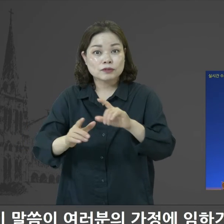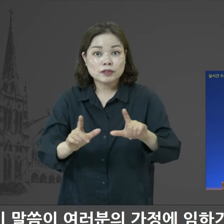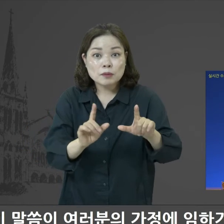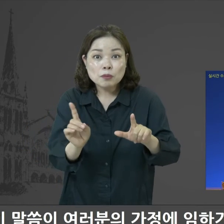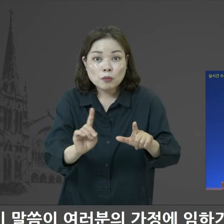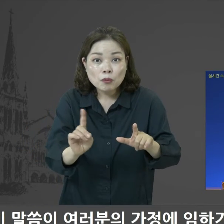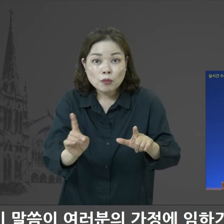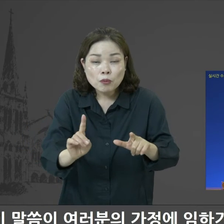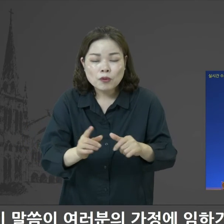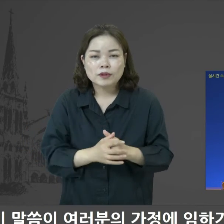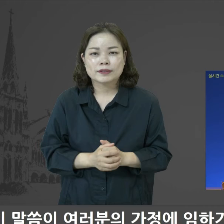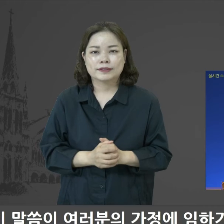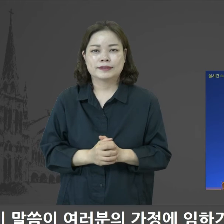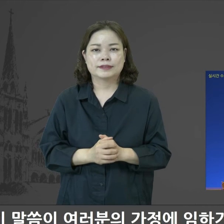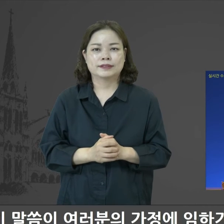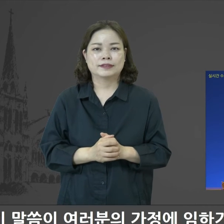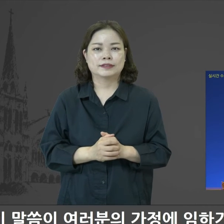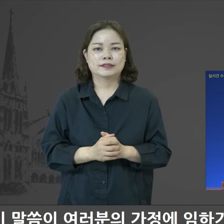될까요?